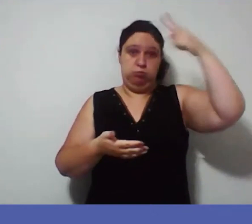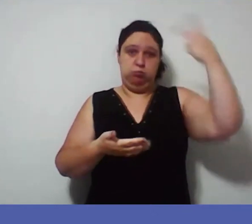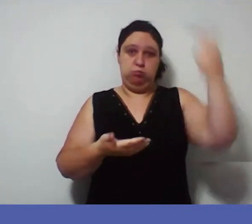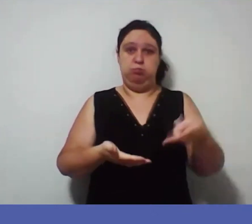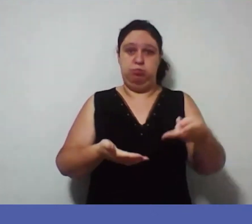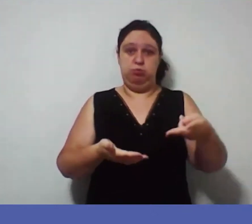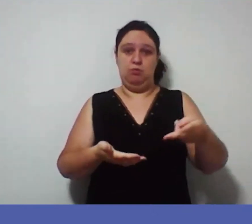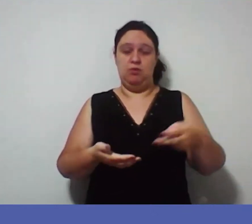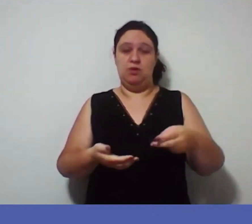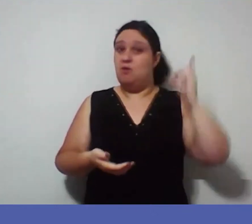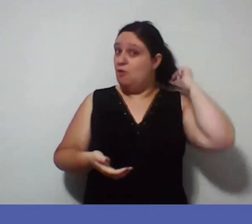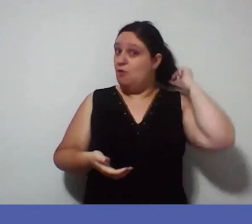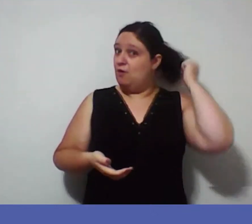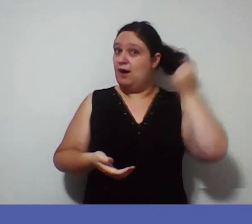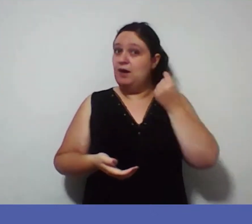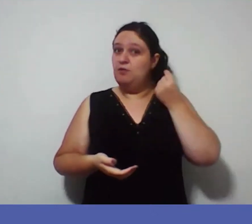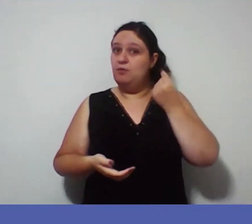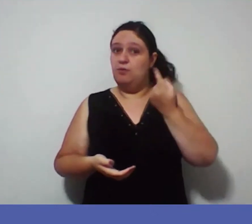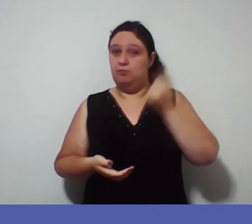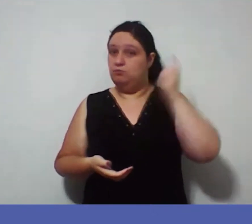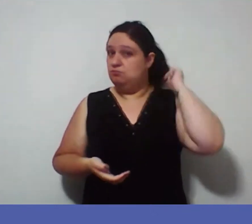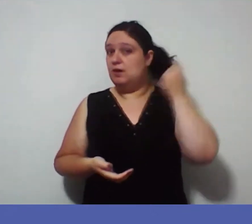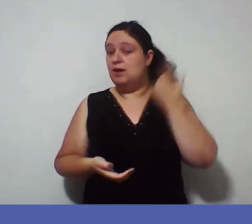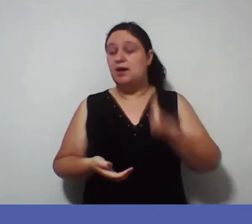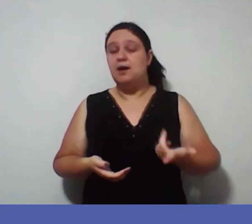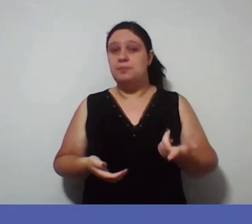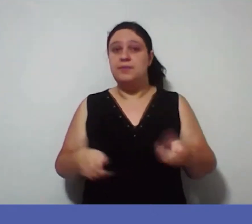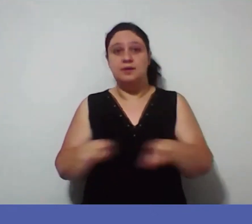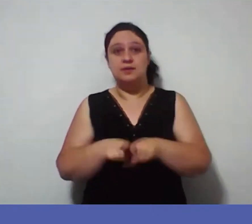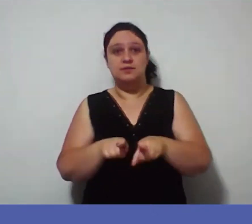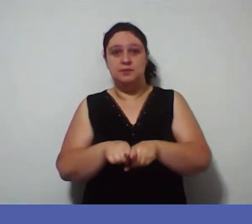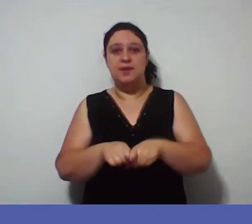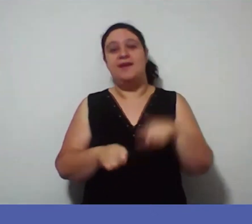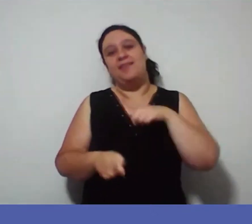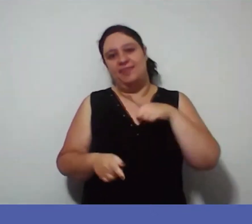seu, aqueles irmãos que estão meio carecas,